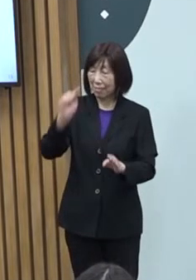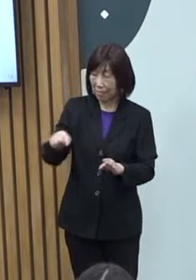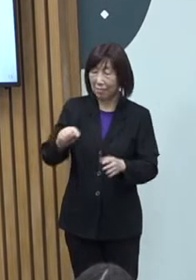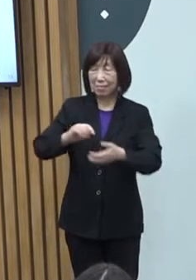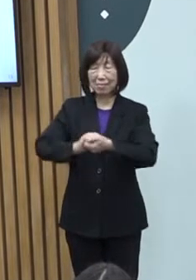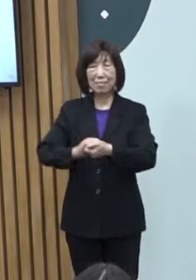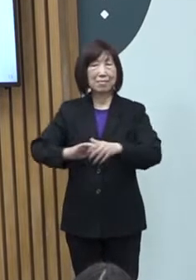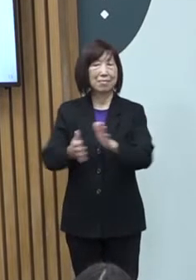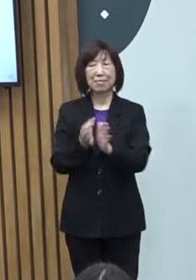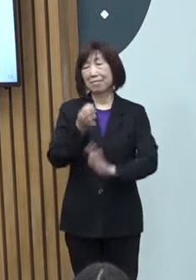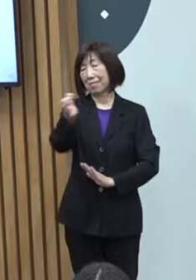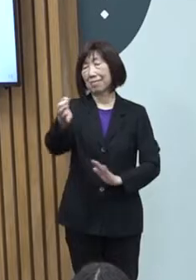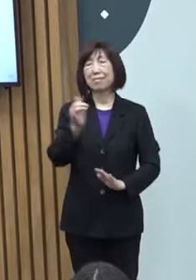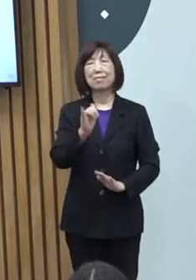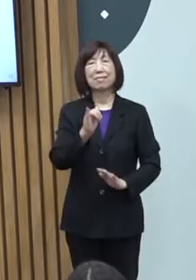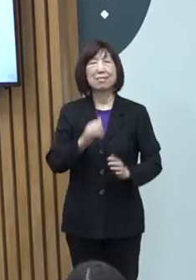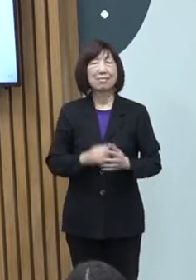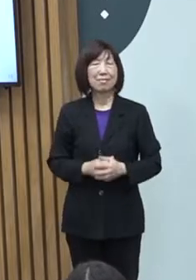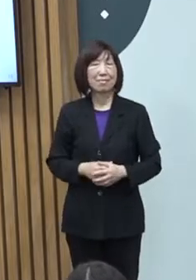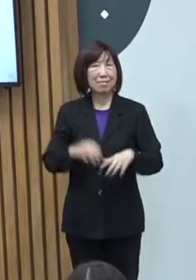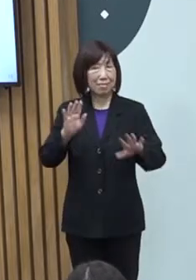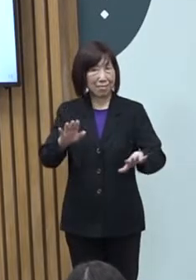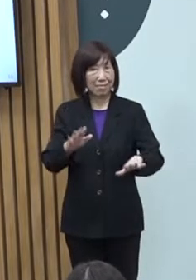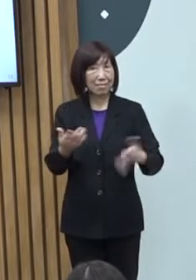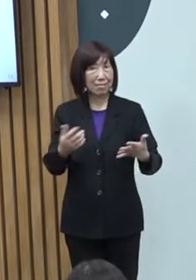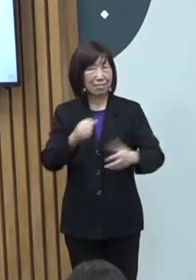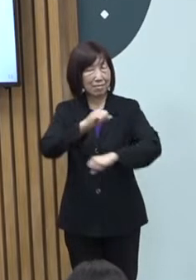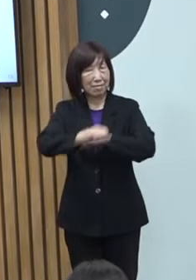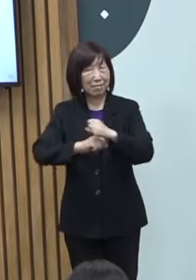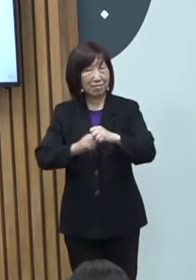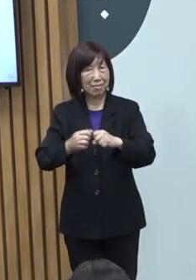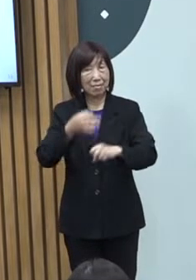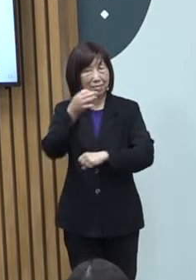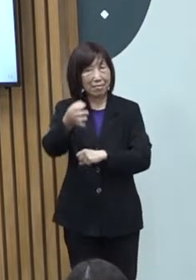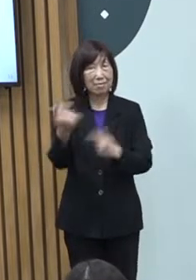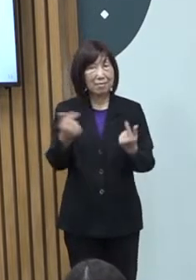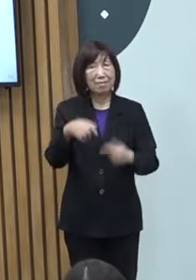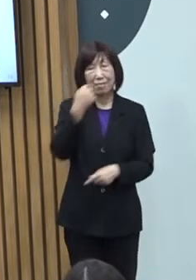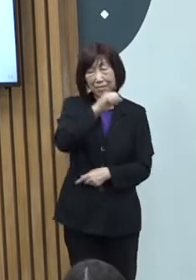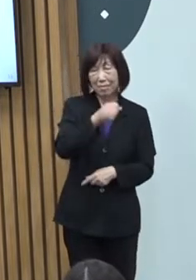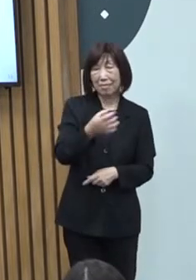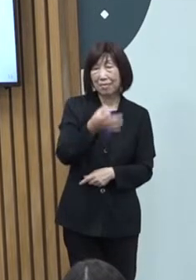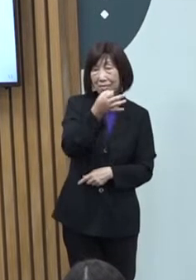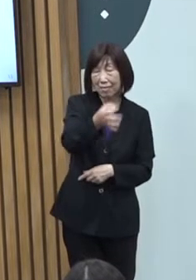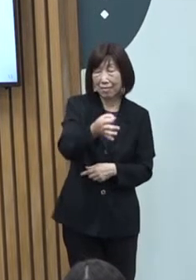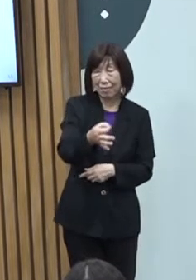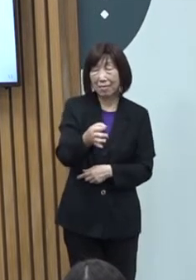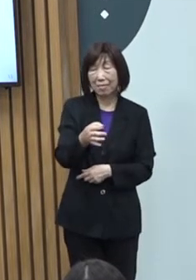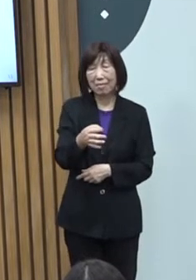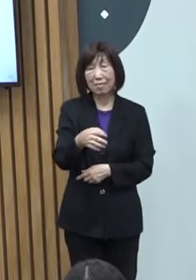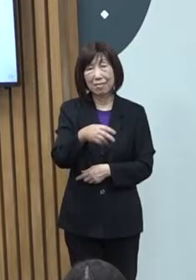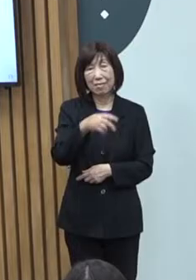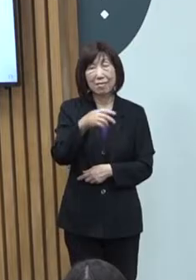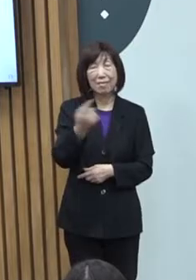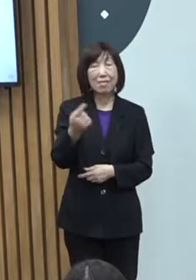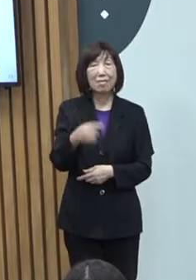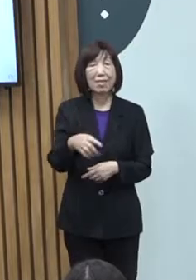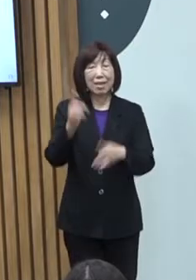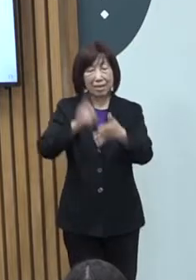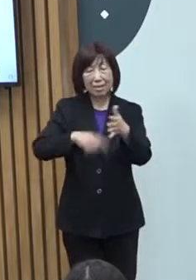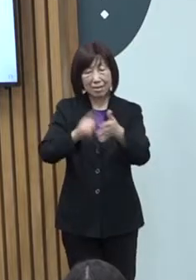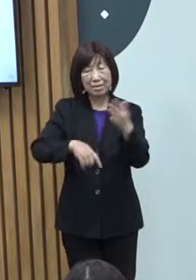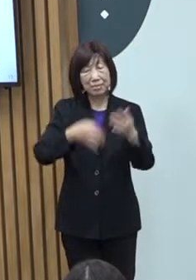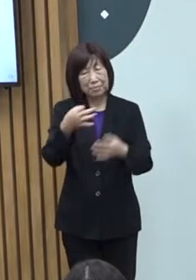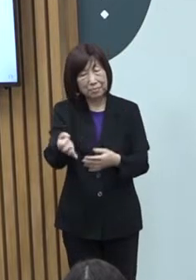就完成缴税了。那目前行动支付 APP 的厂商，比如说台湾行动支付啦、 EasyPay 简单